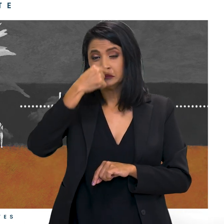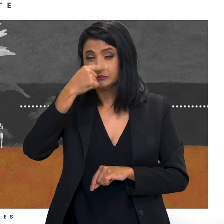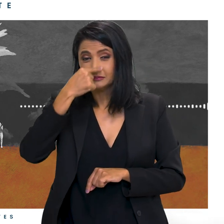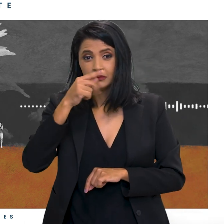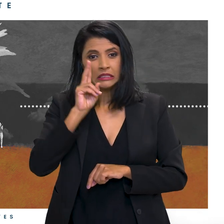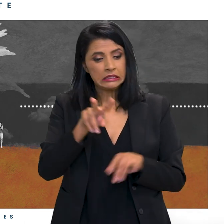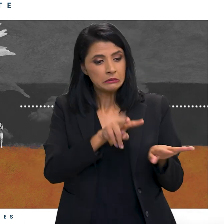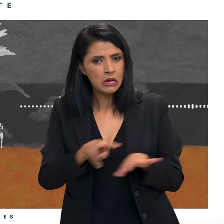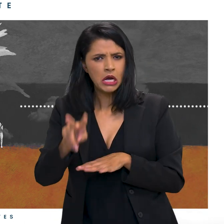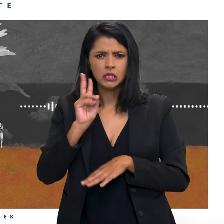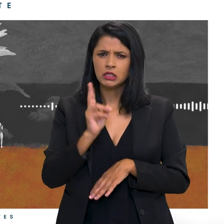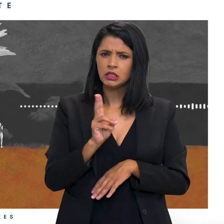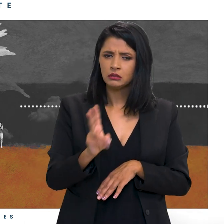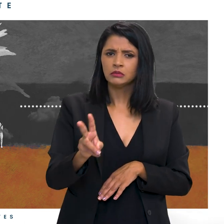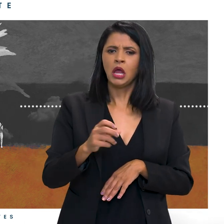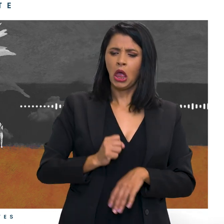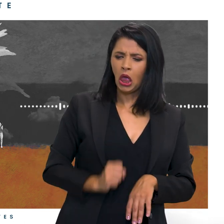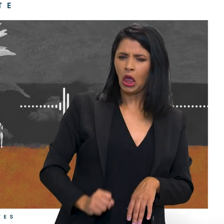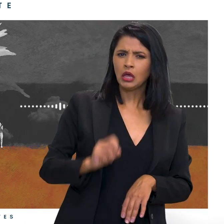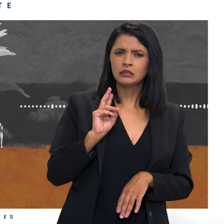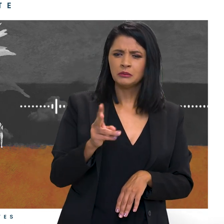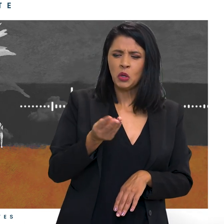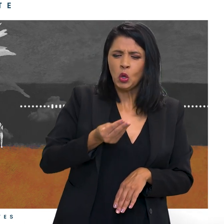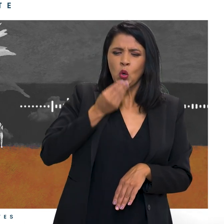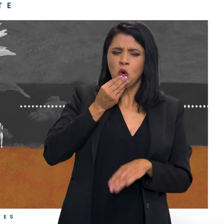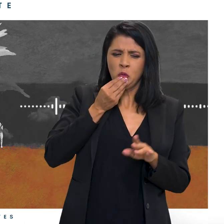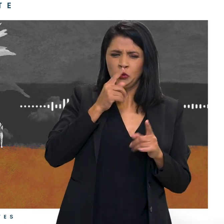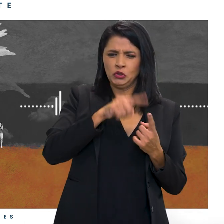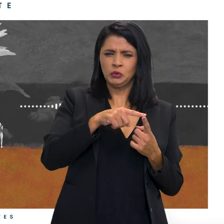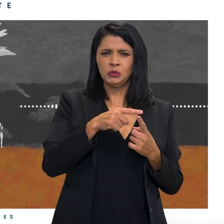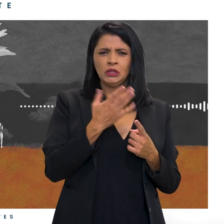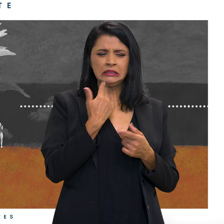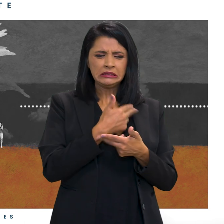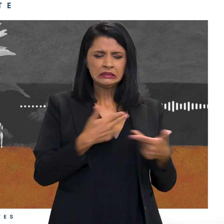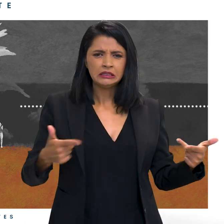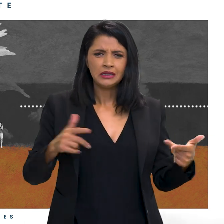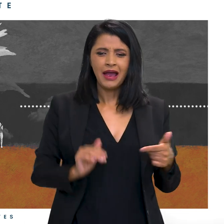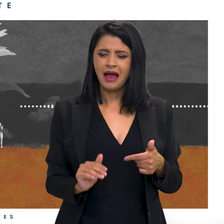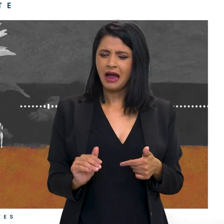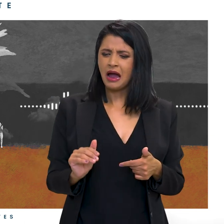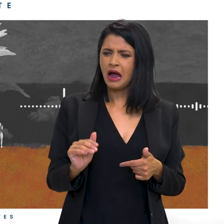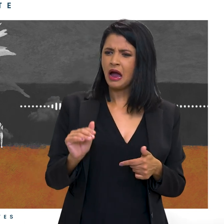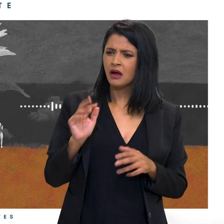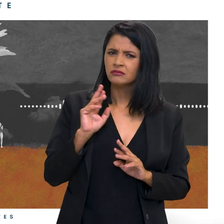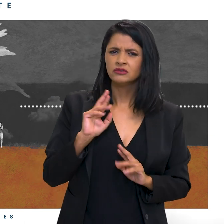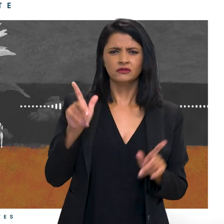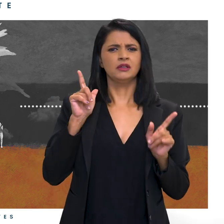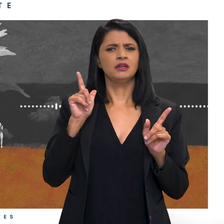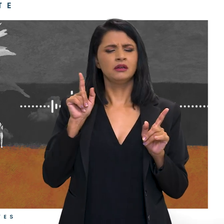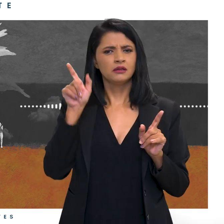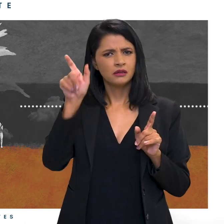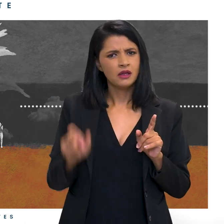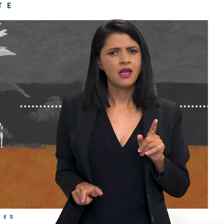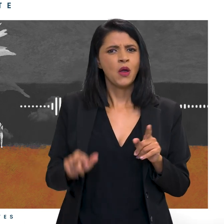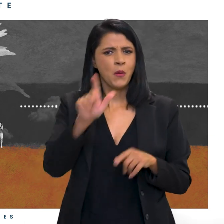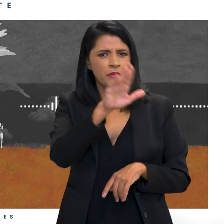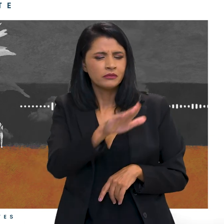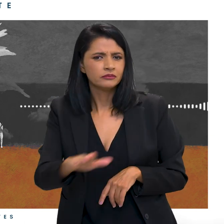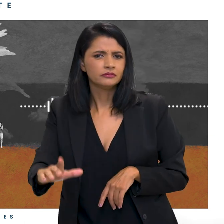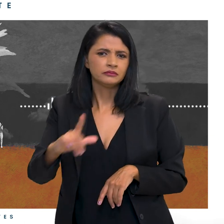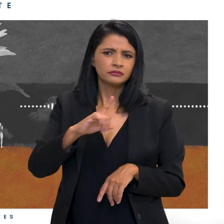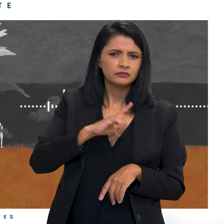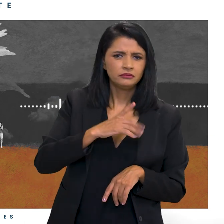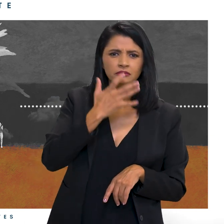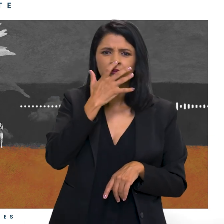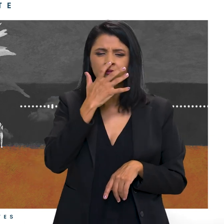tem resfriado toda semana, ela tem diarreia quando ela come algum tipo de alimento, o crescimento dela está diferente, é uma